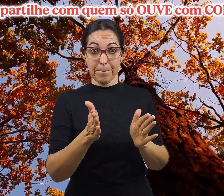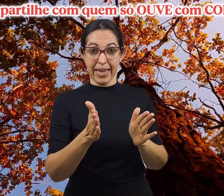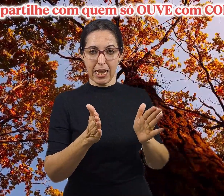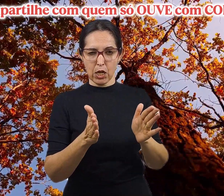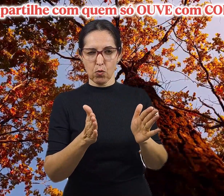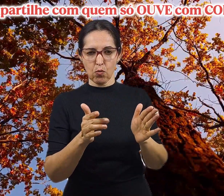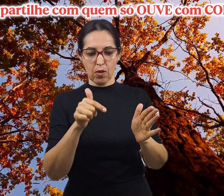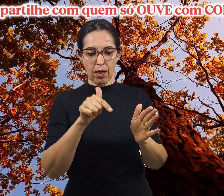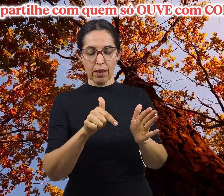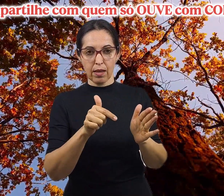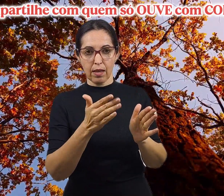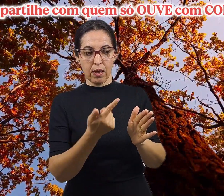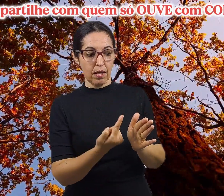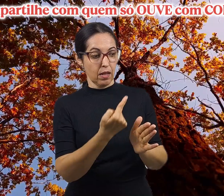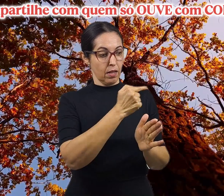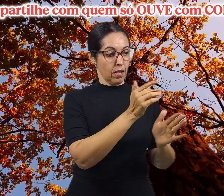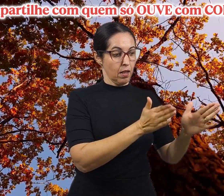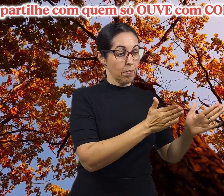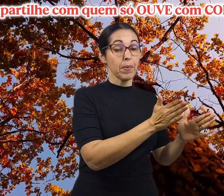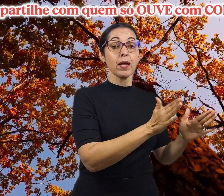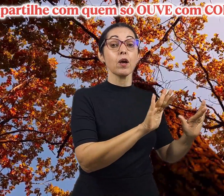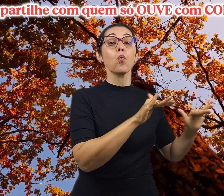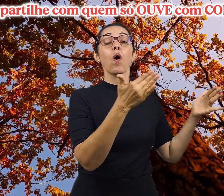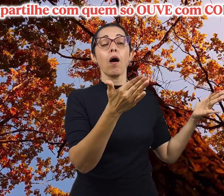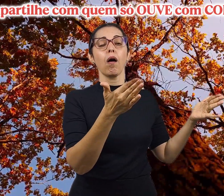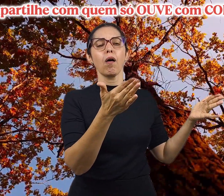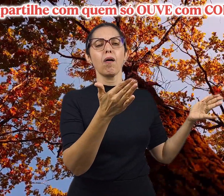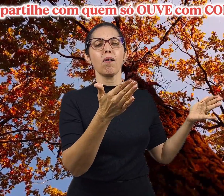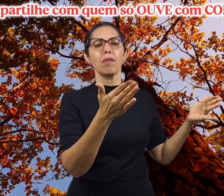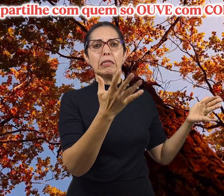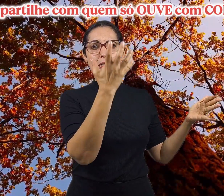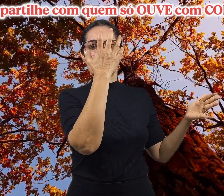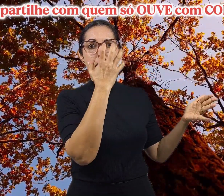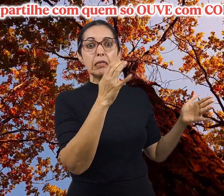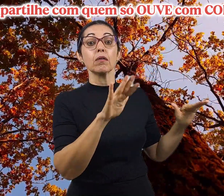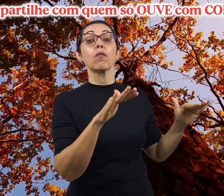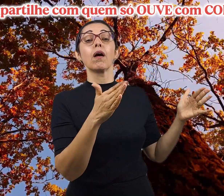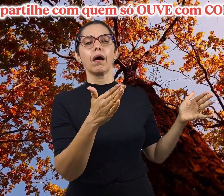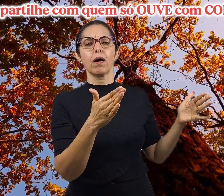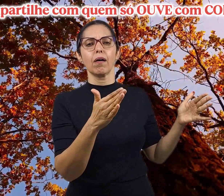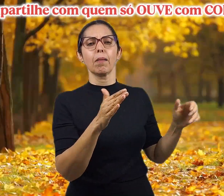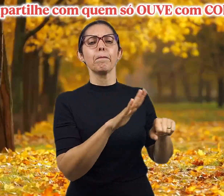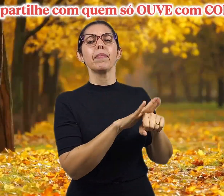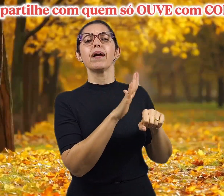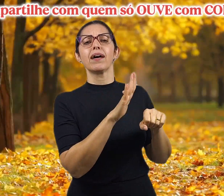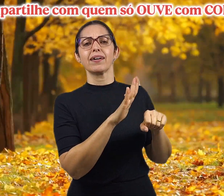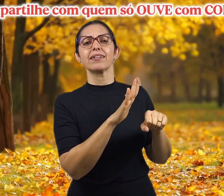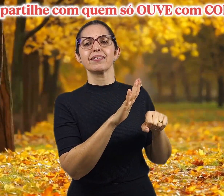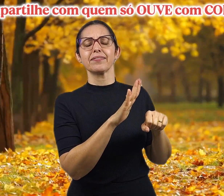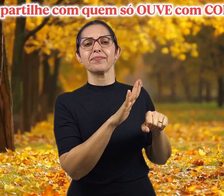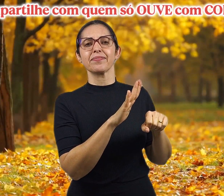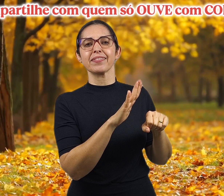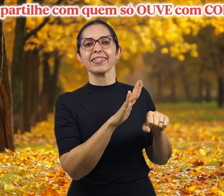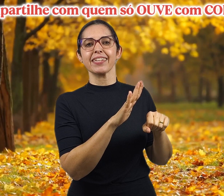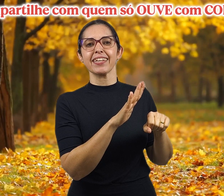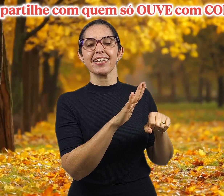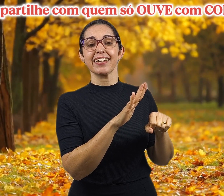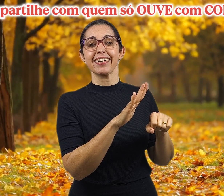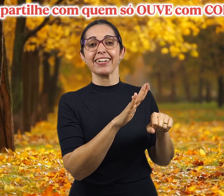que da primeira vez? Era maior. Quando ele encontra Betel, um homem o perseguia,